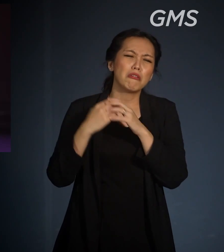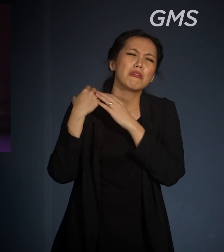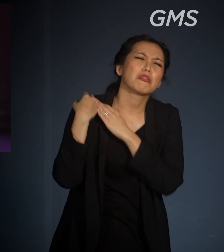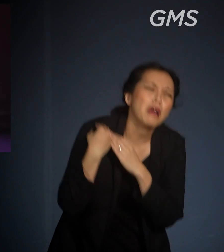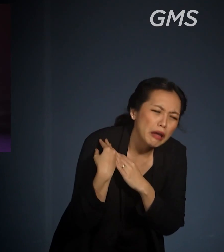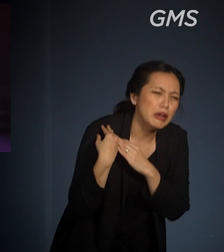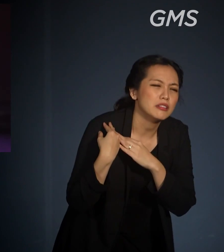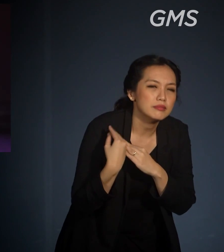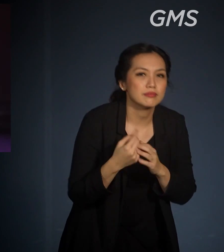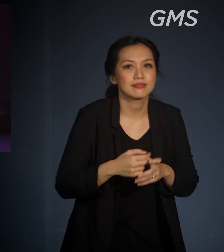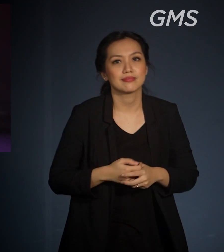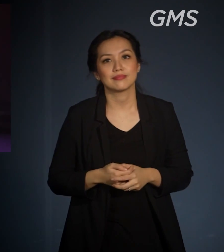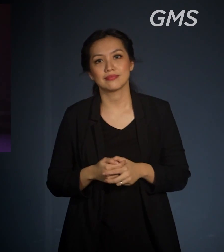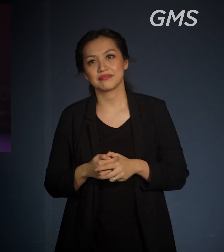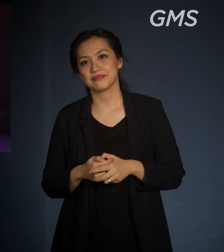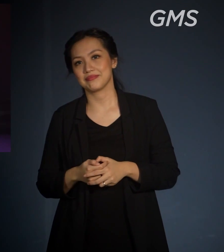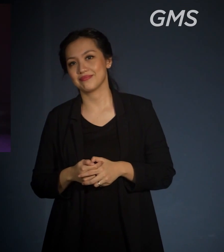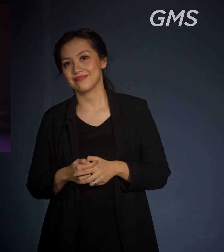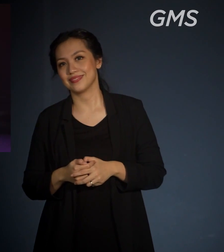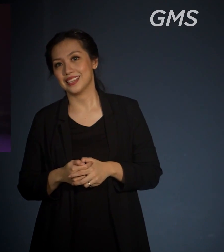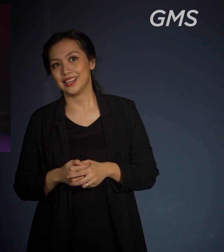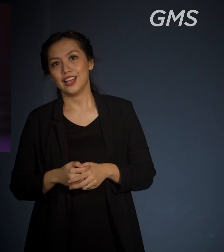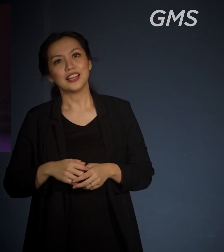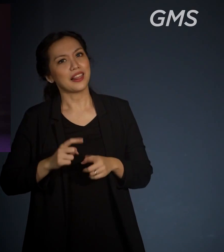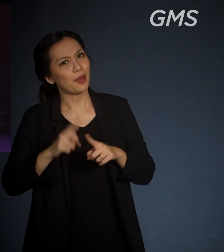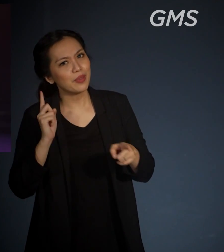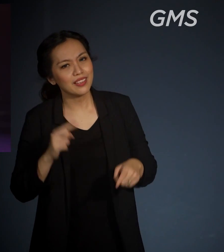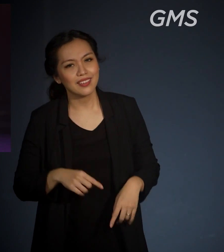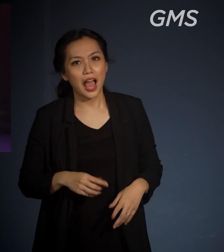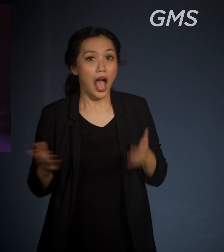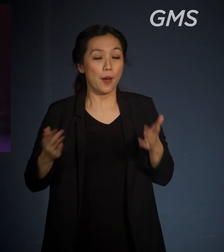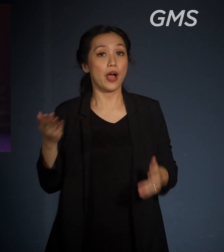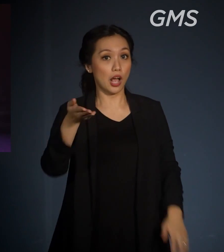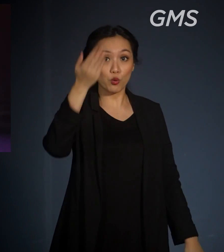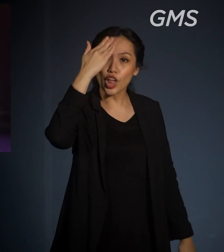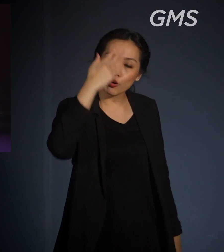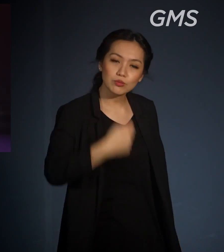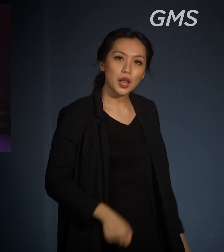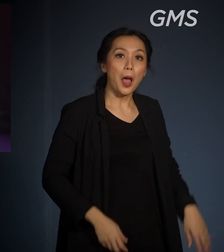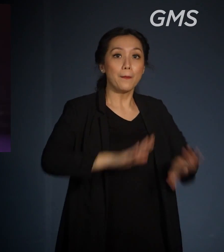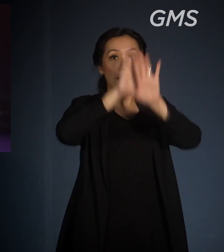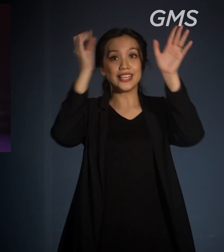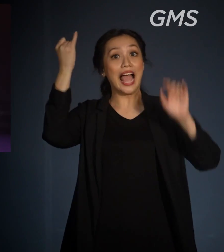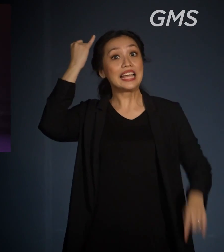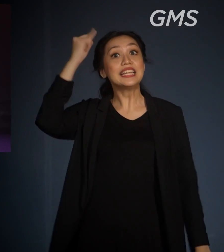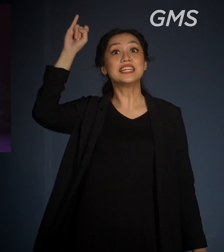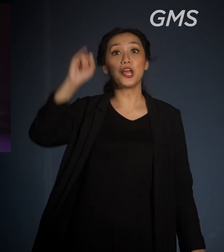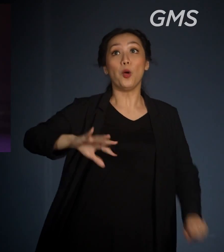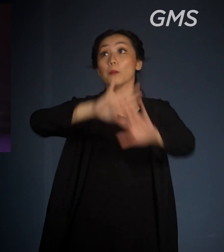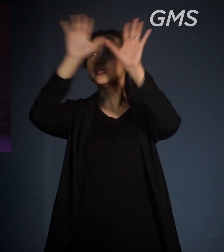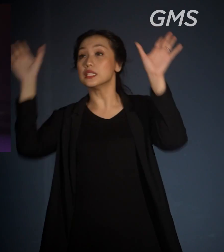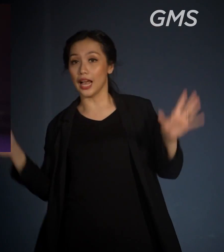saudara, banyak ide-ide yang besar itu muncul karena